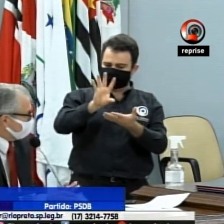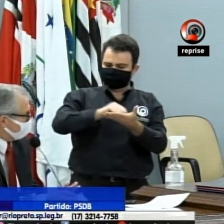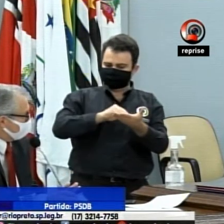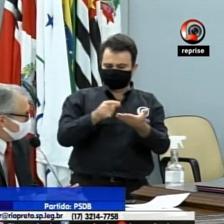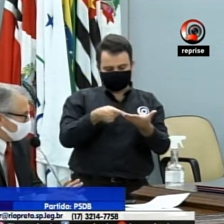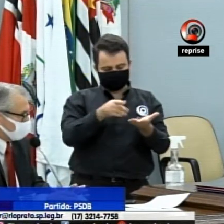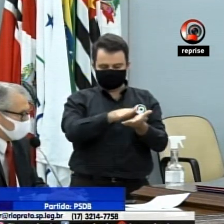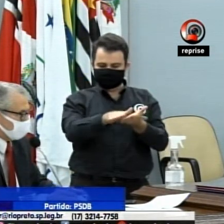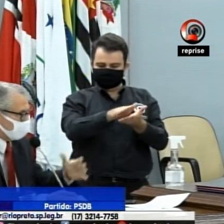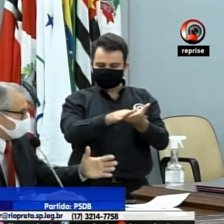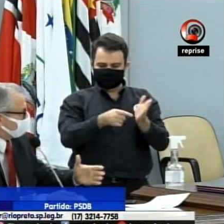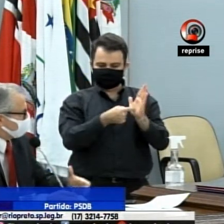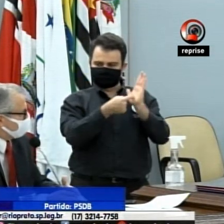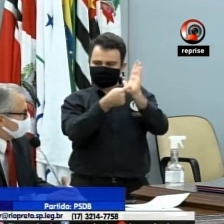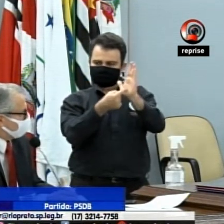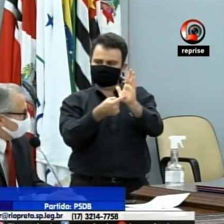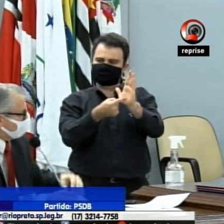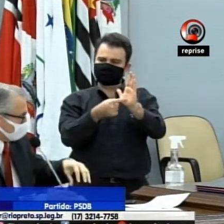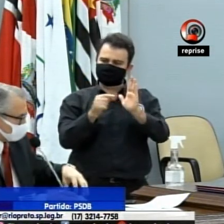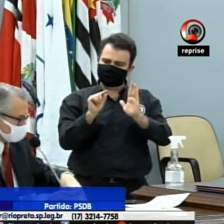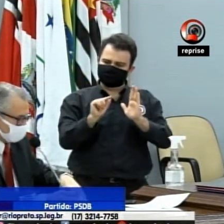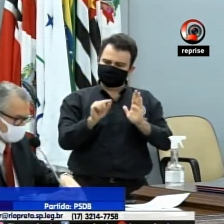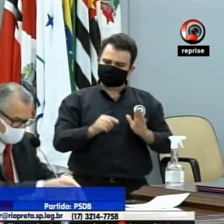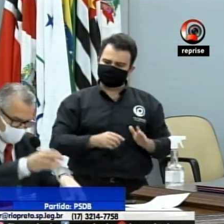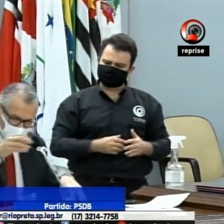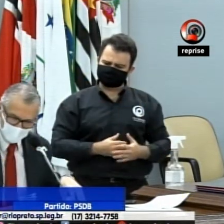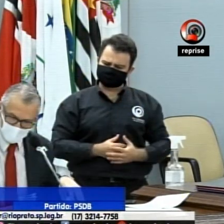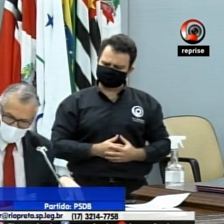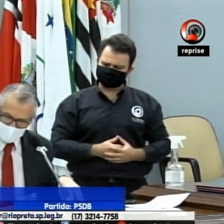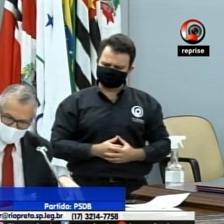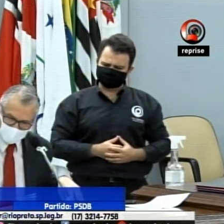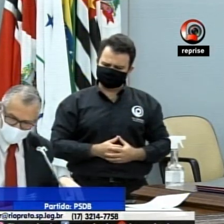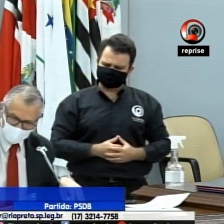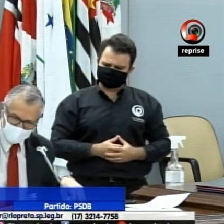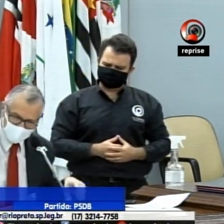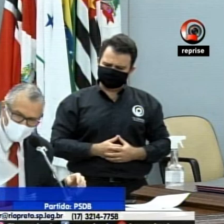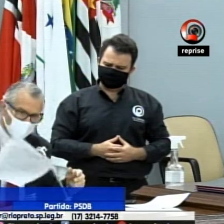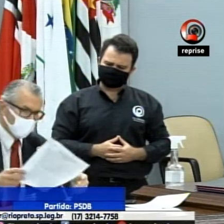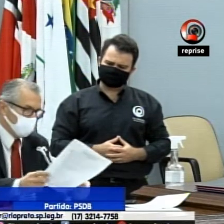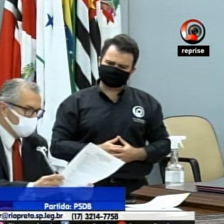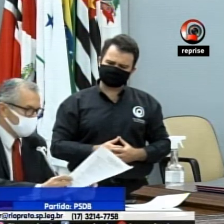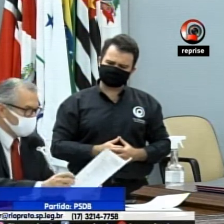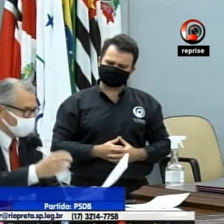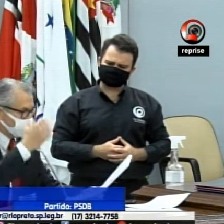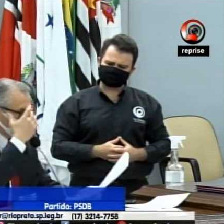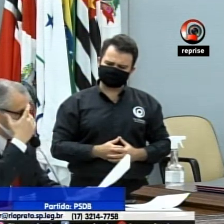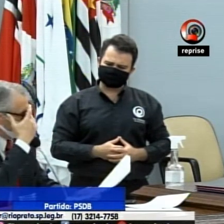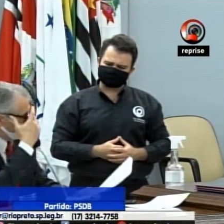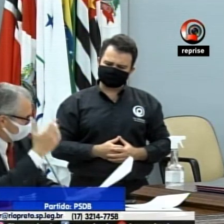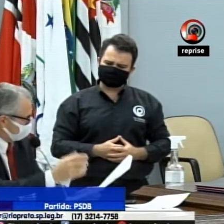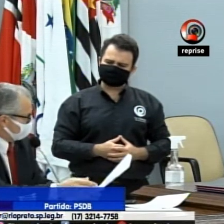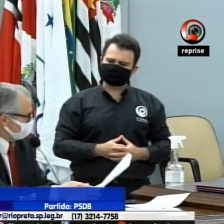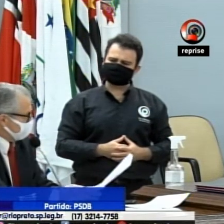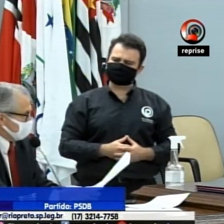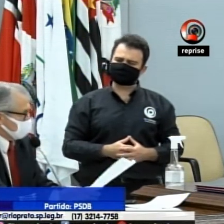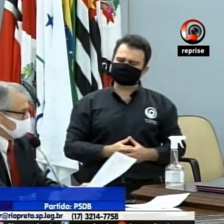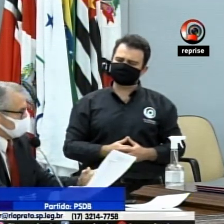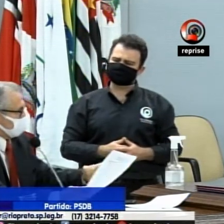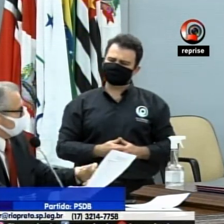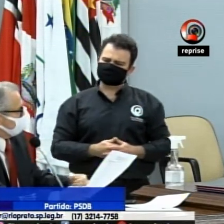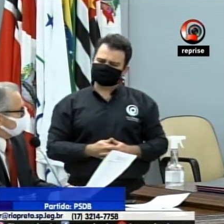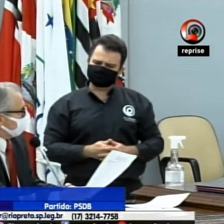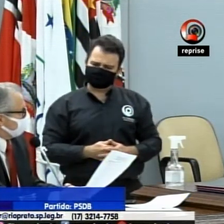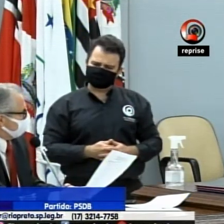o maior problema. Então, em face do adiantado da hora, vamos nos ater a essa questão do retorno das aulas. A senhora